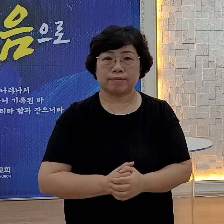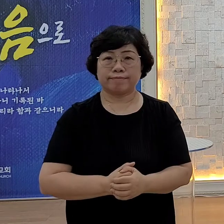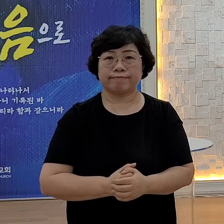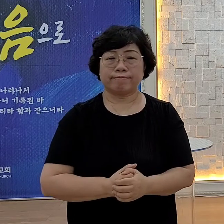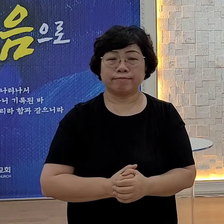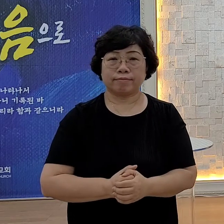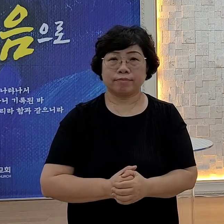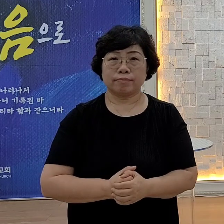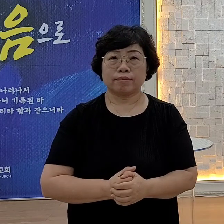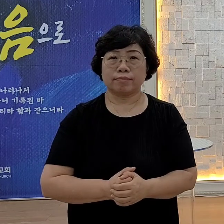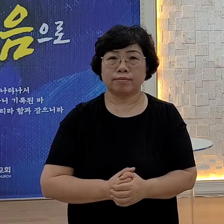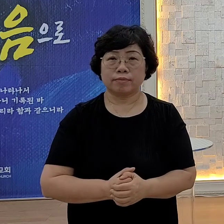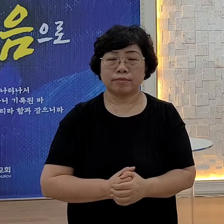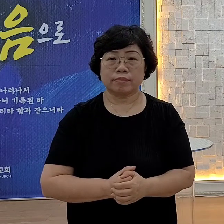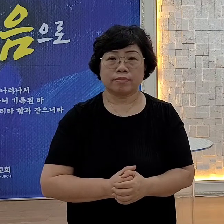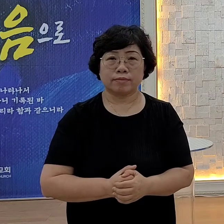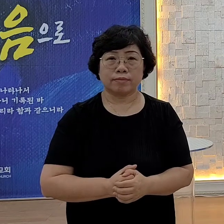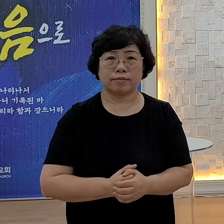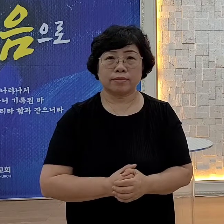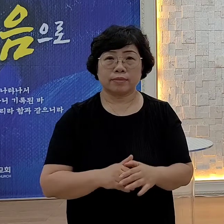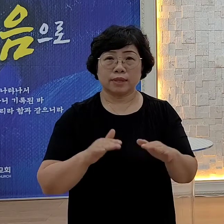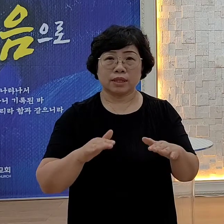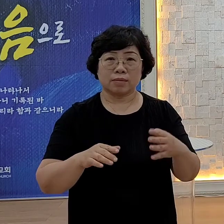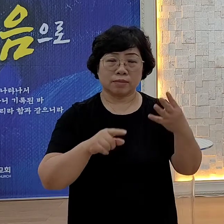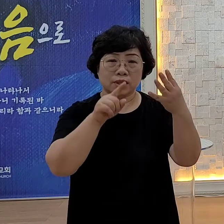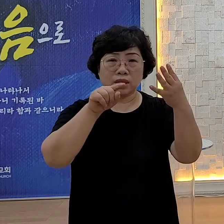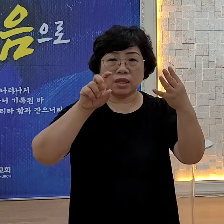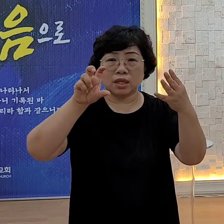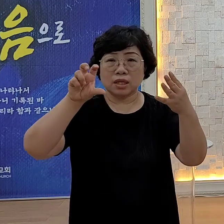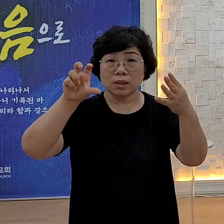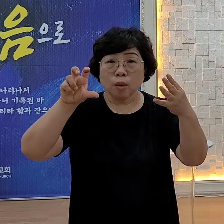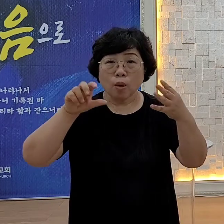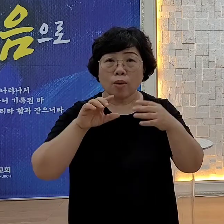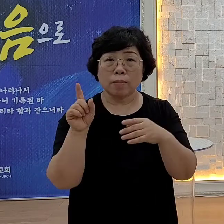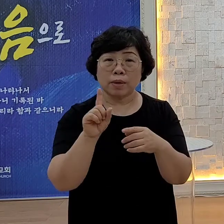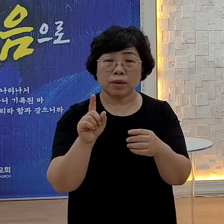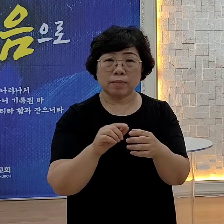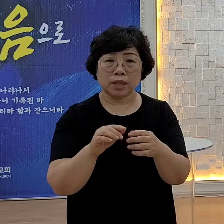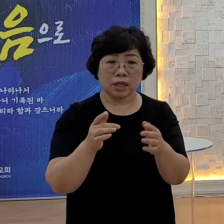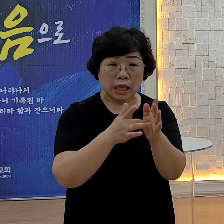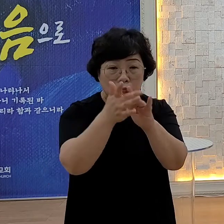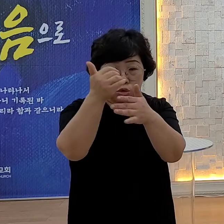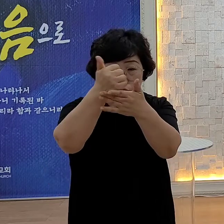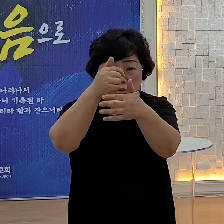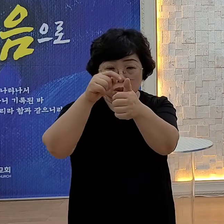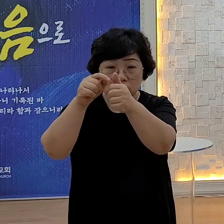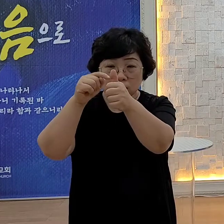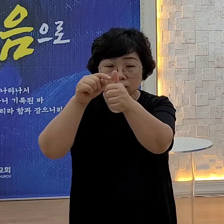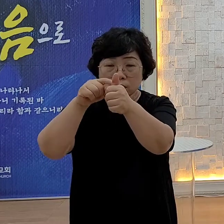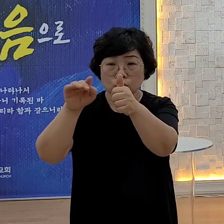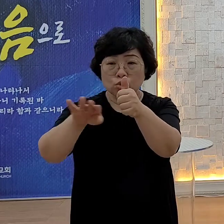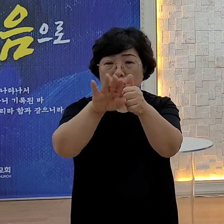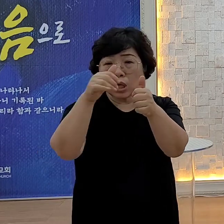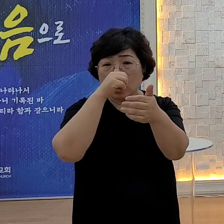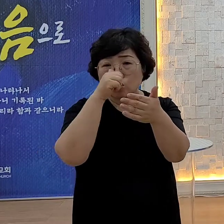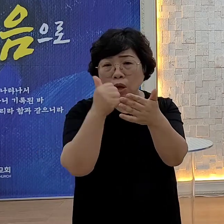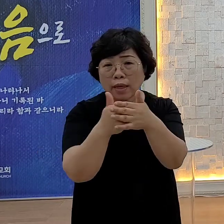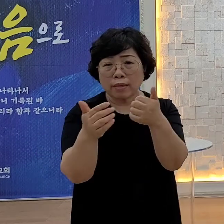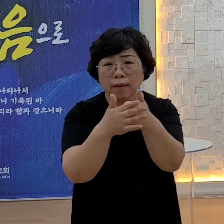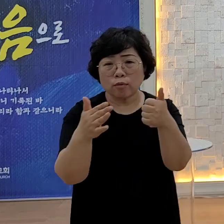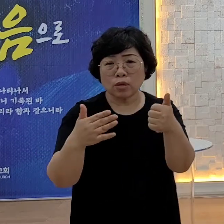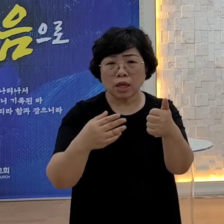것입니다. 자, 방금 예수는 우리가 범죄한 것 때문에 내줌이 되었다. 자기 몸을